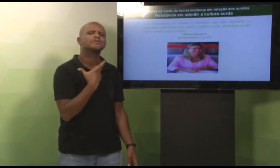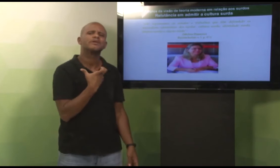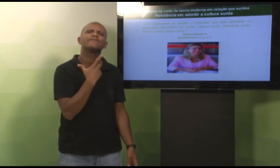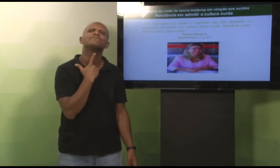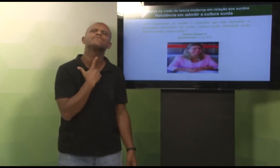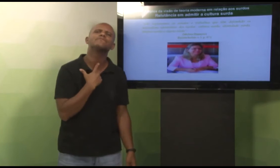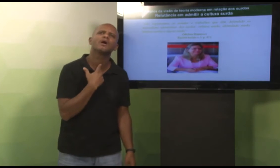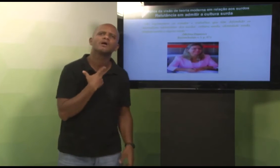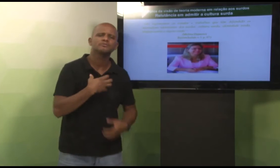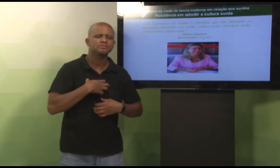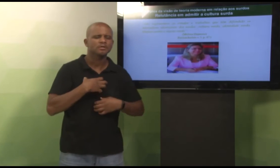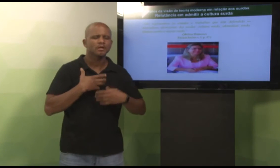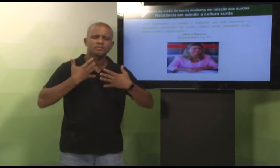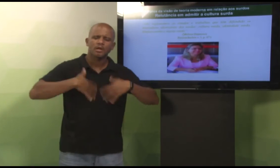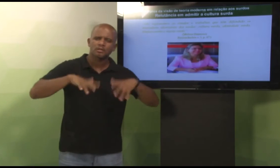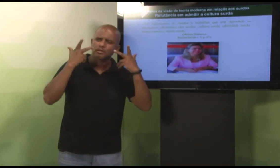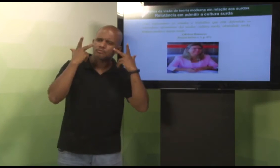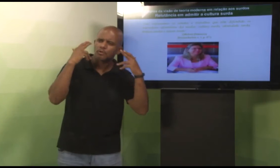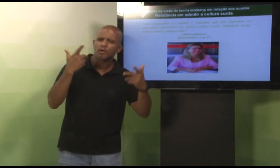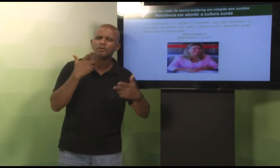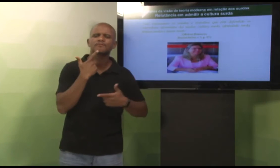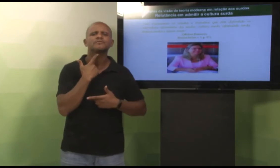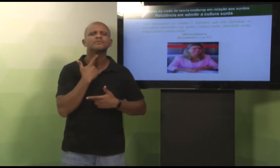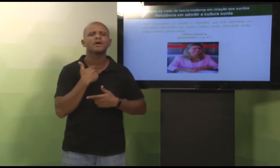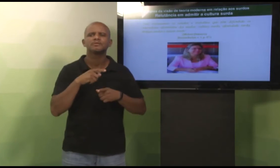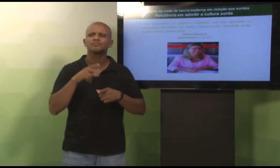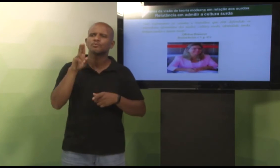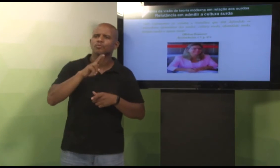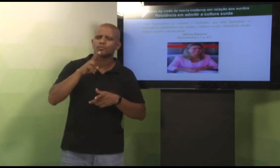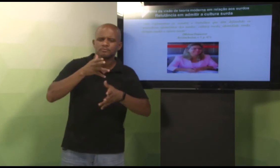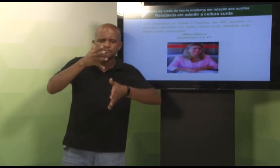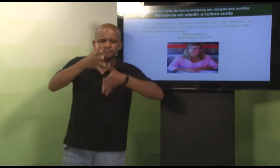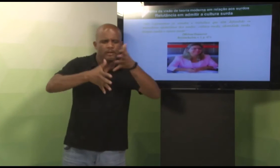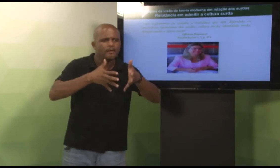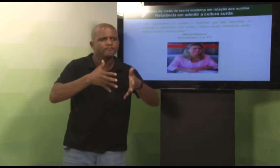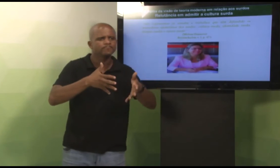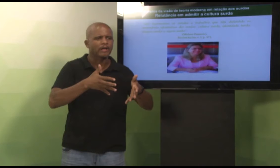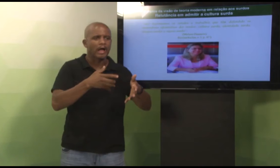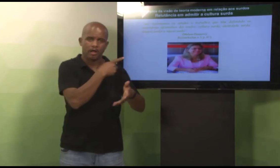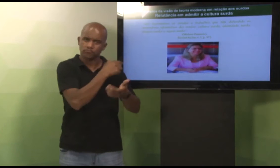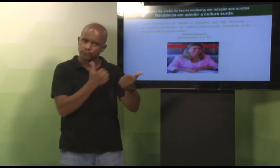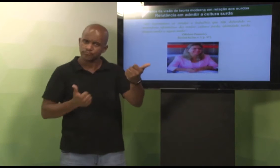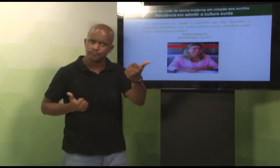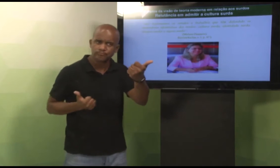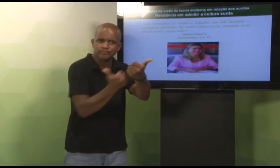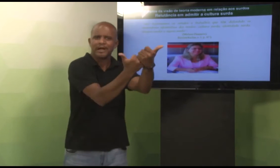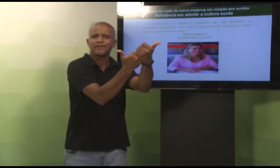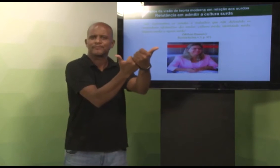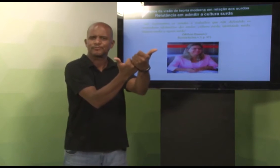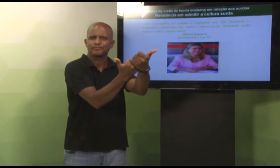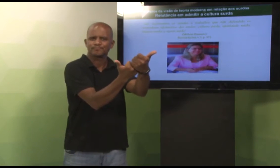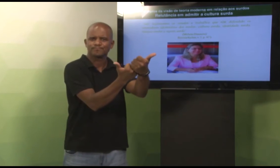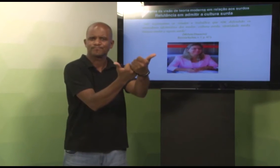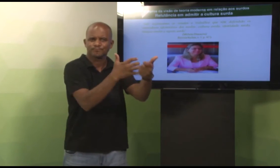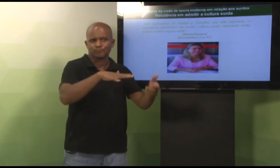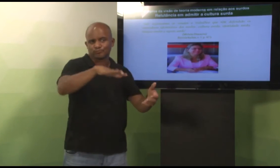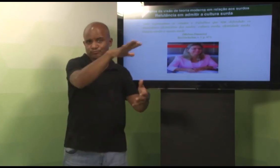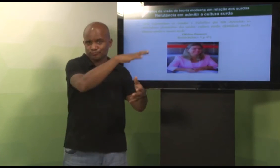O povo surdo começou a compreender, ganhar espaço, ter o seu desejo, o seu anseio, a sua